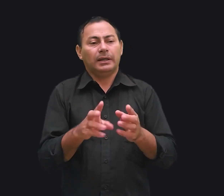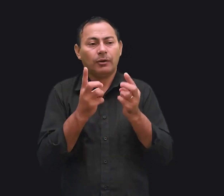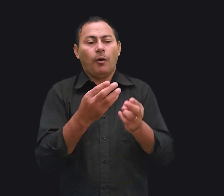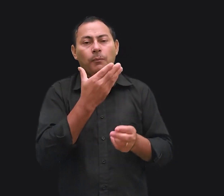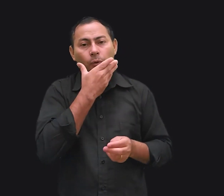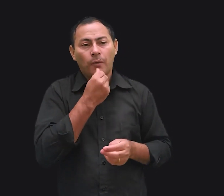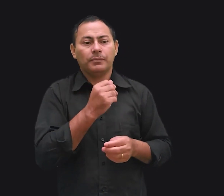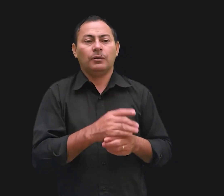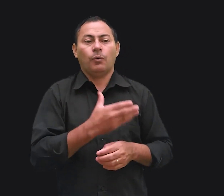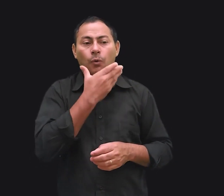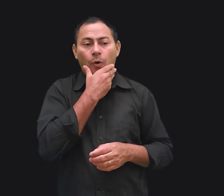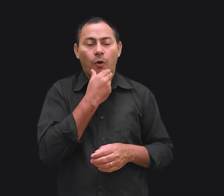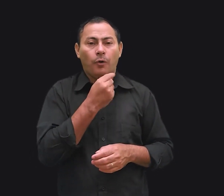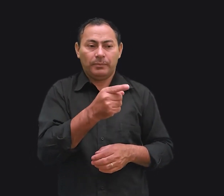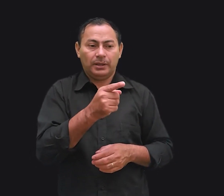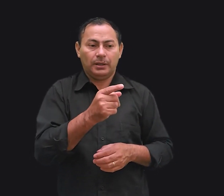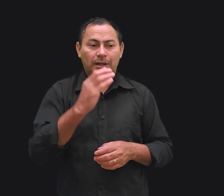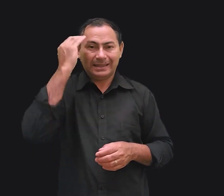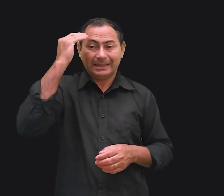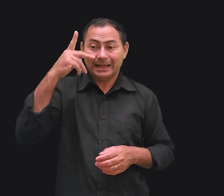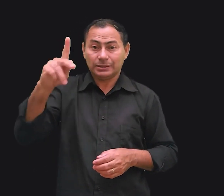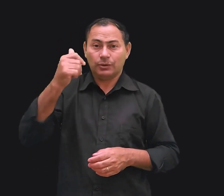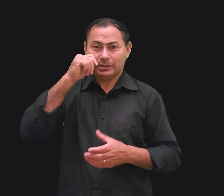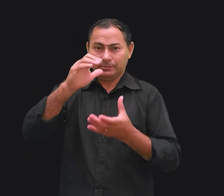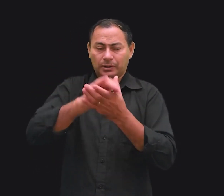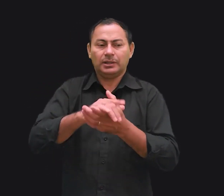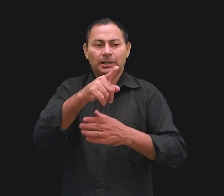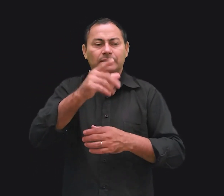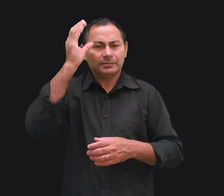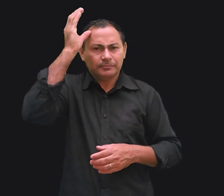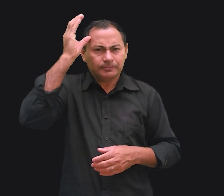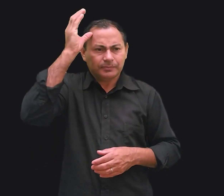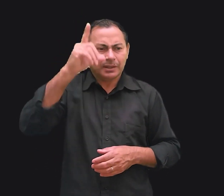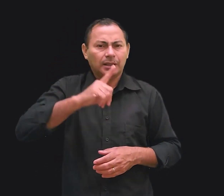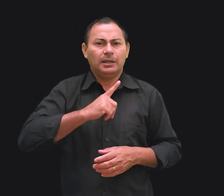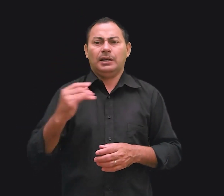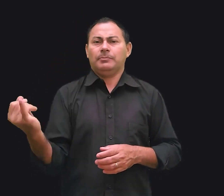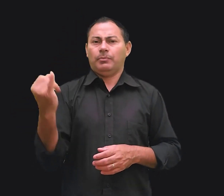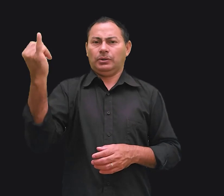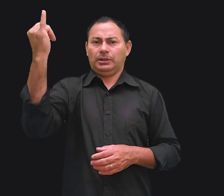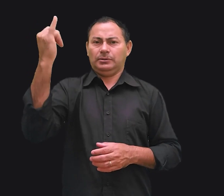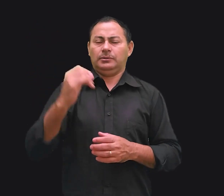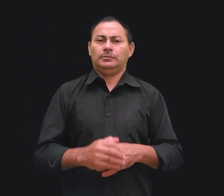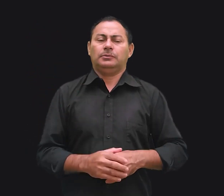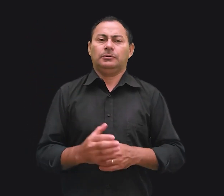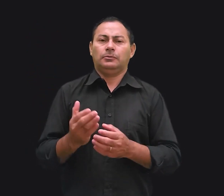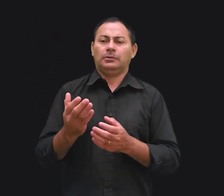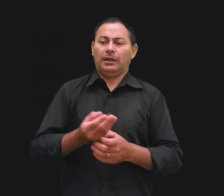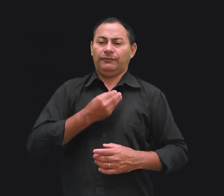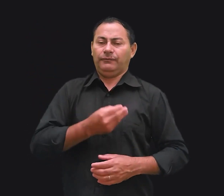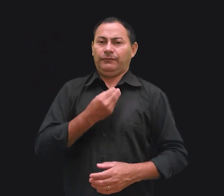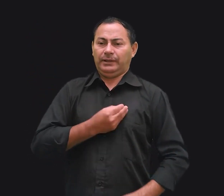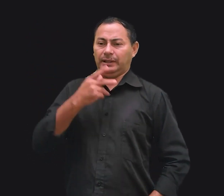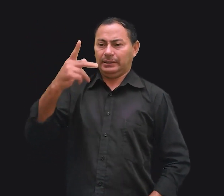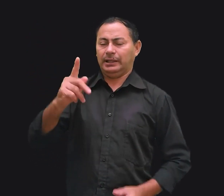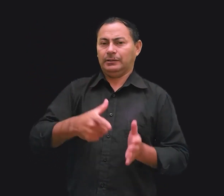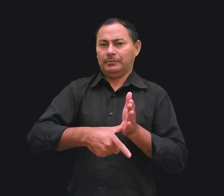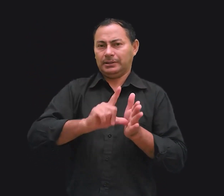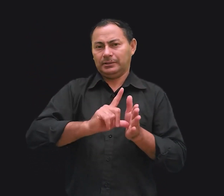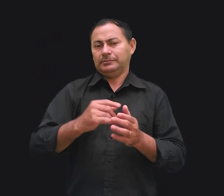para o homem. Para o homem compreender sua esposa, ele precisa se conscientizar da importância do passado dela. Isso